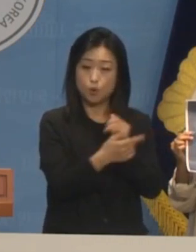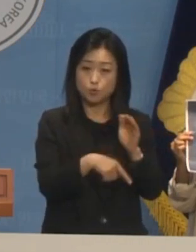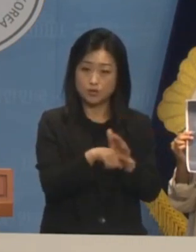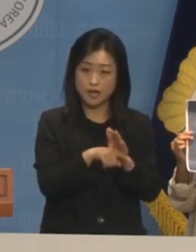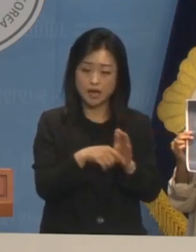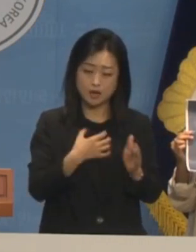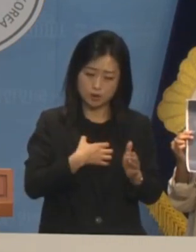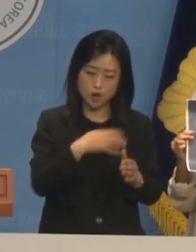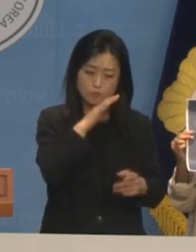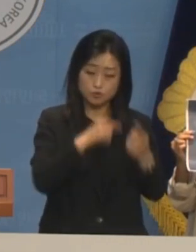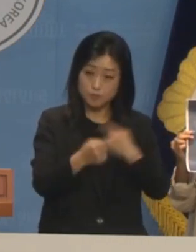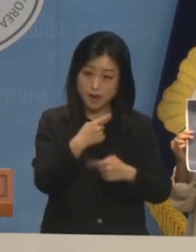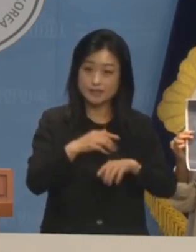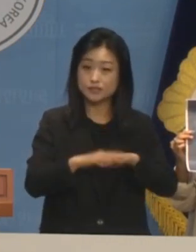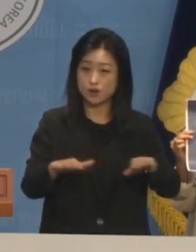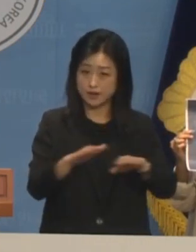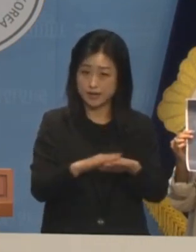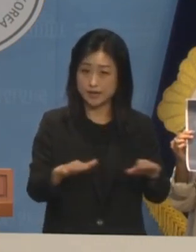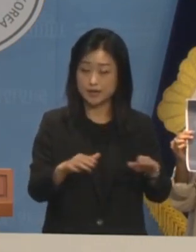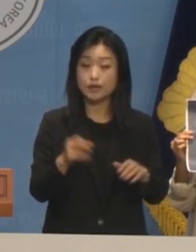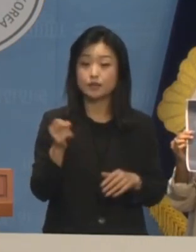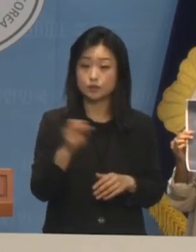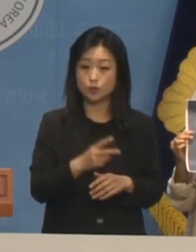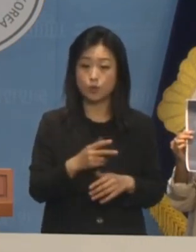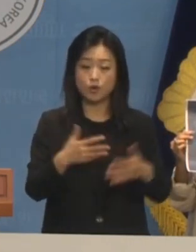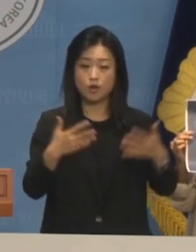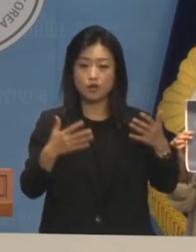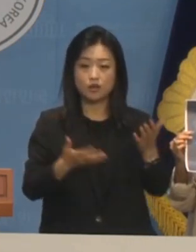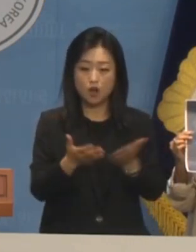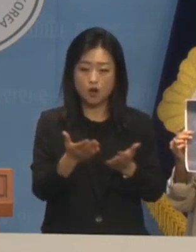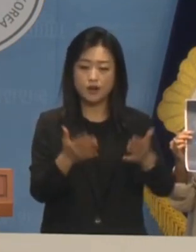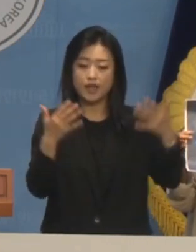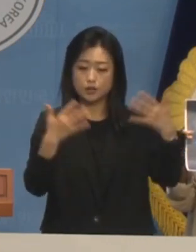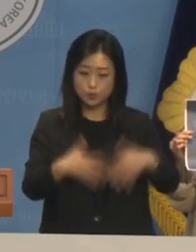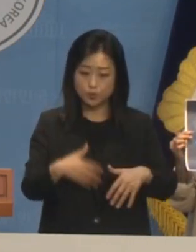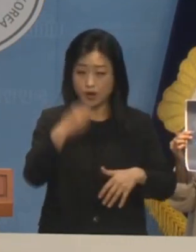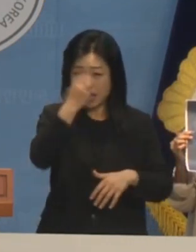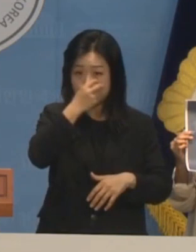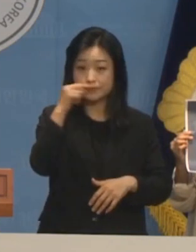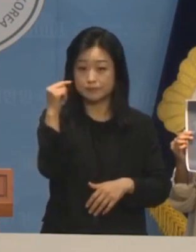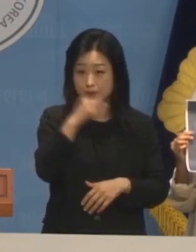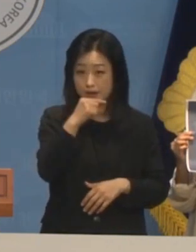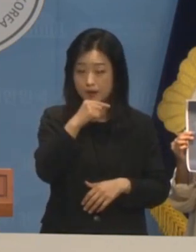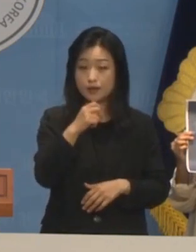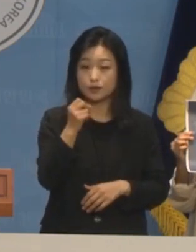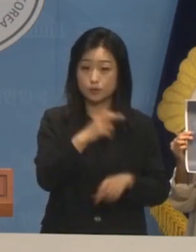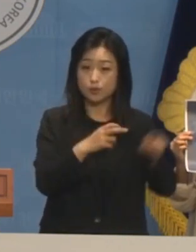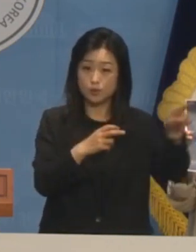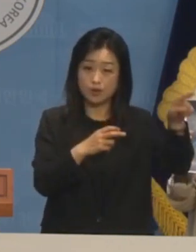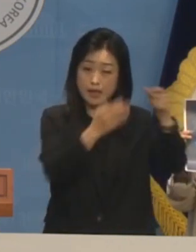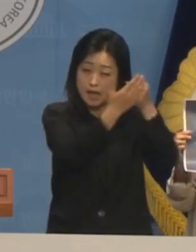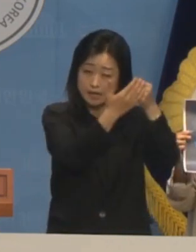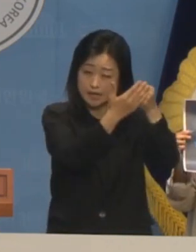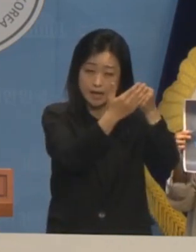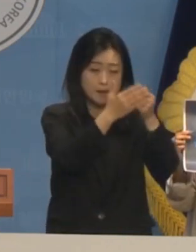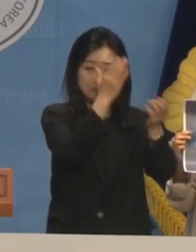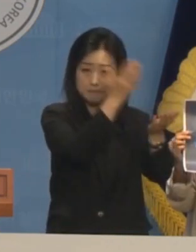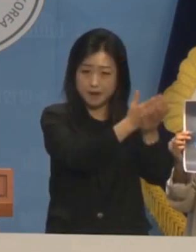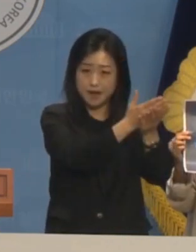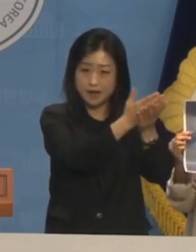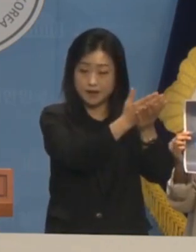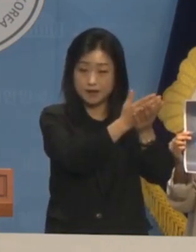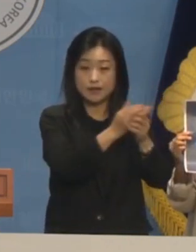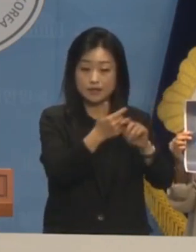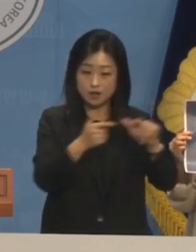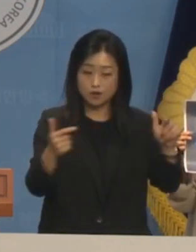처리 시스템과 주한 거래 조건 변경에 대한 관리 감독, 자사우대, 끼워 팔기, 최해 대우